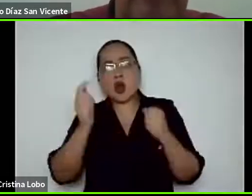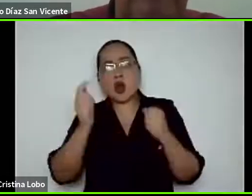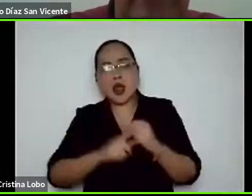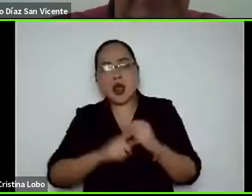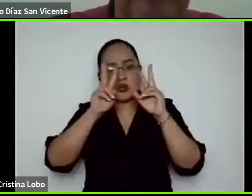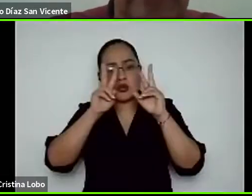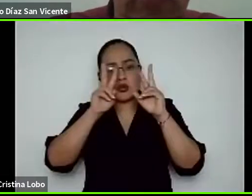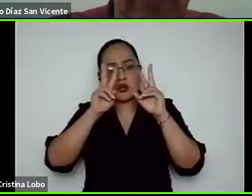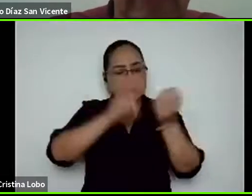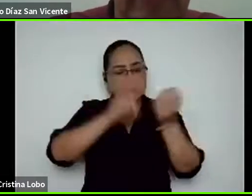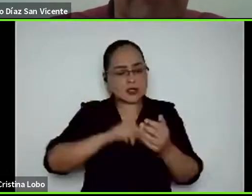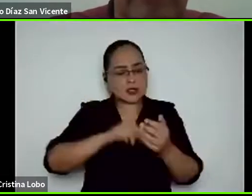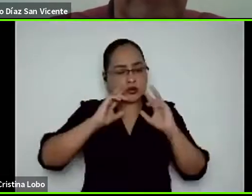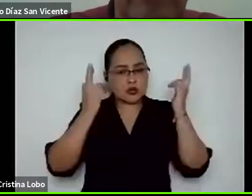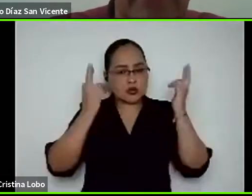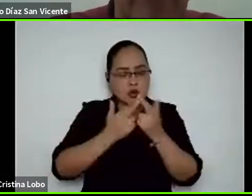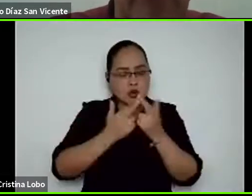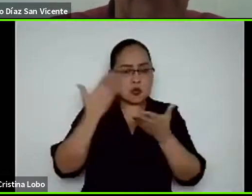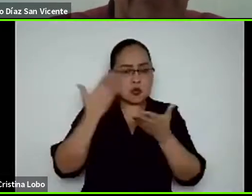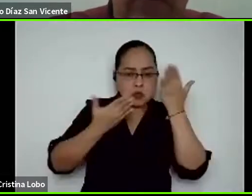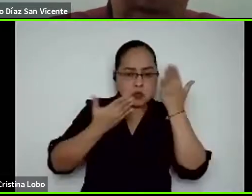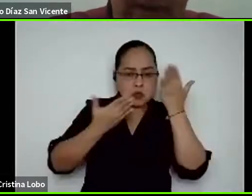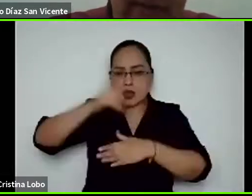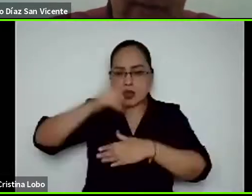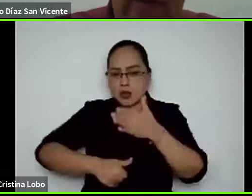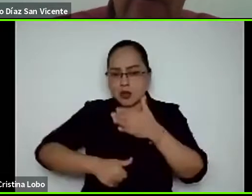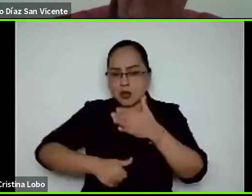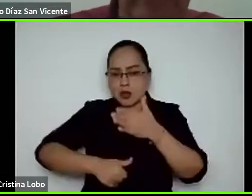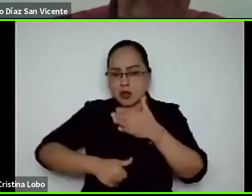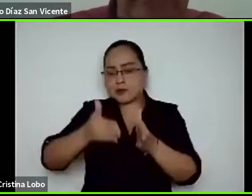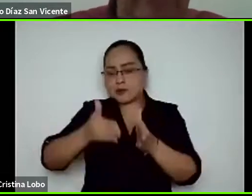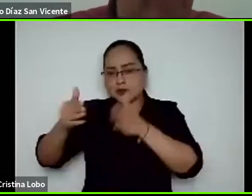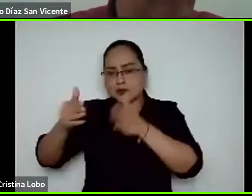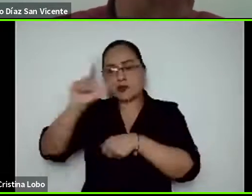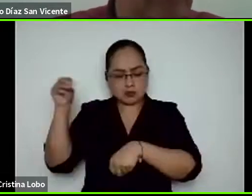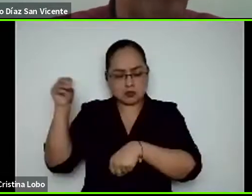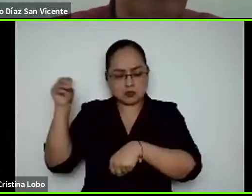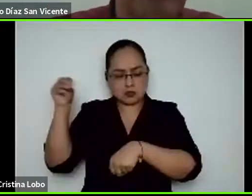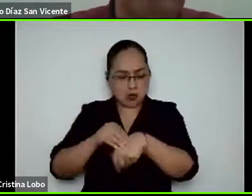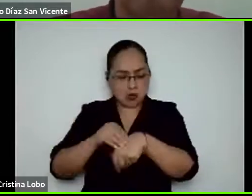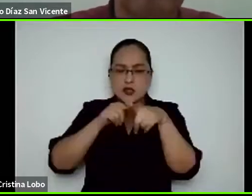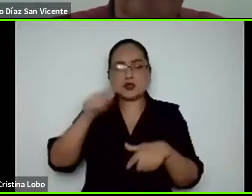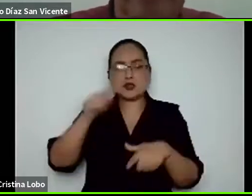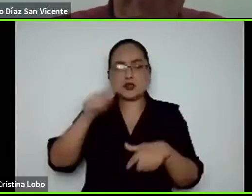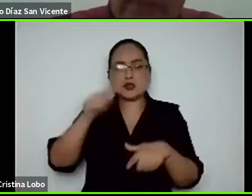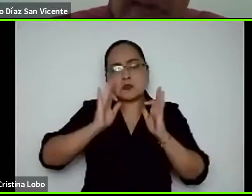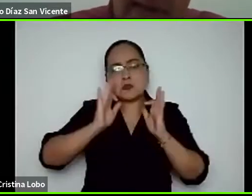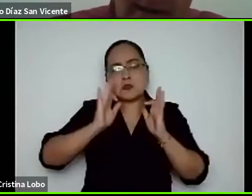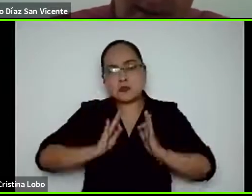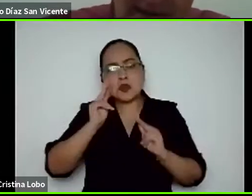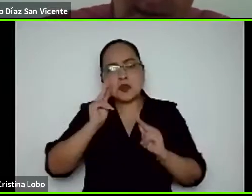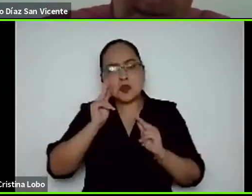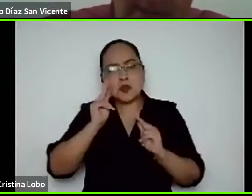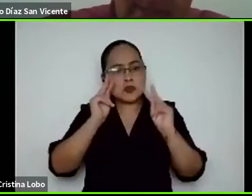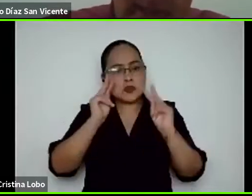aún días después, para que la vean con calma y la vean con tranquilidad y la puedan también